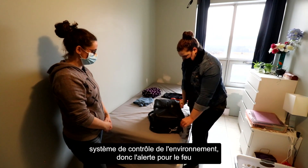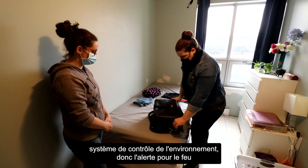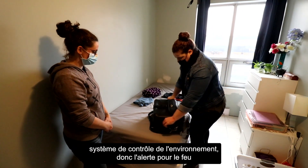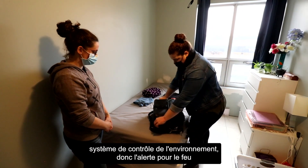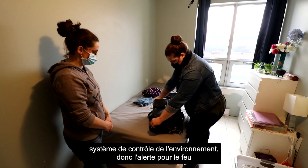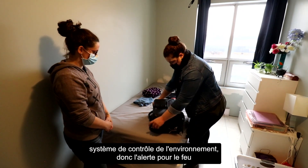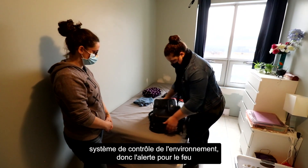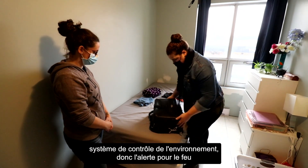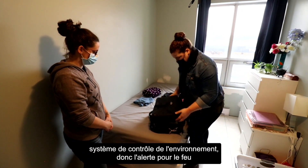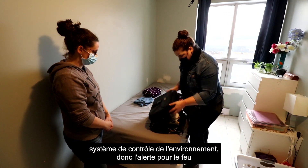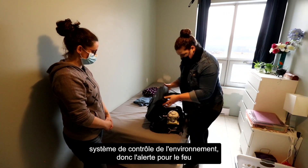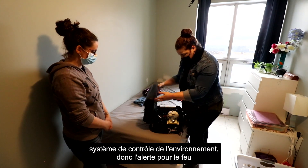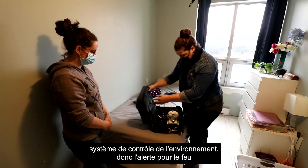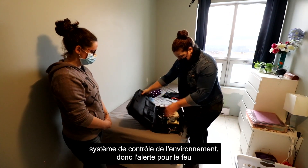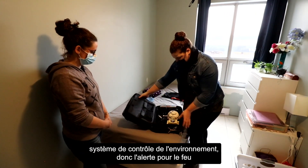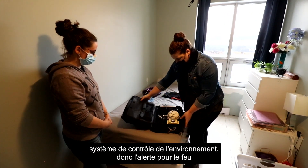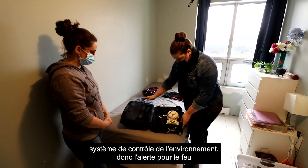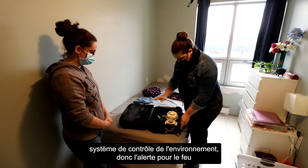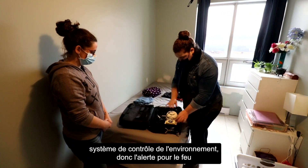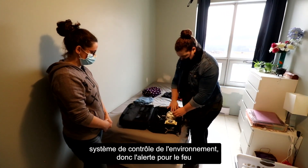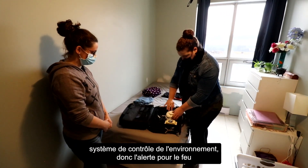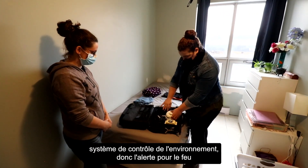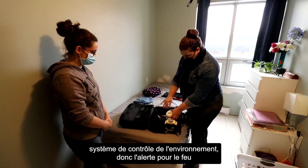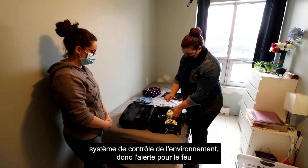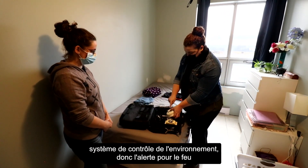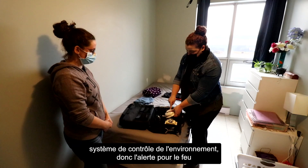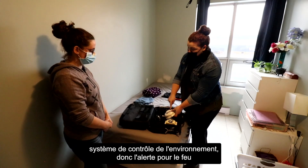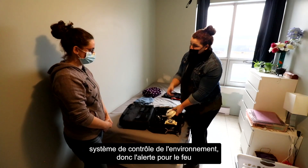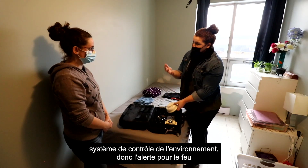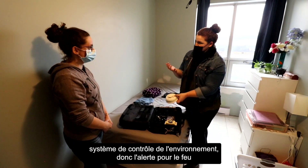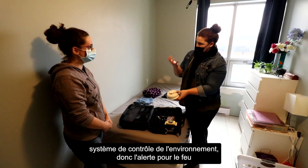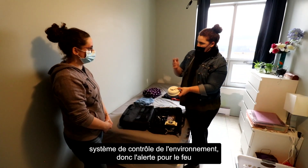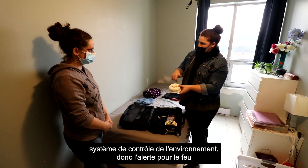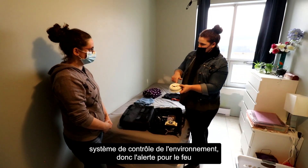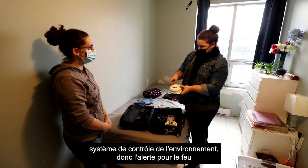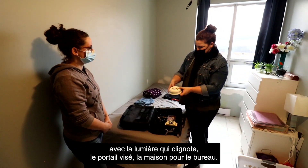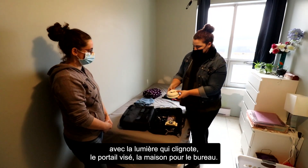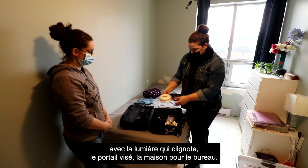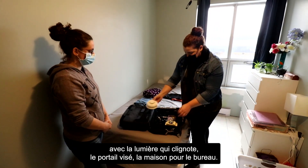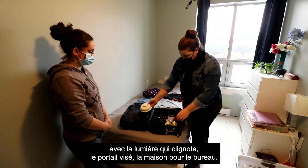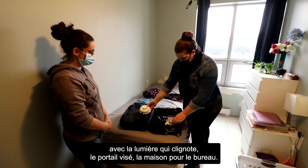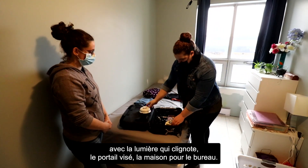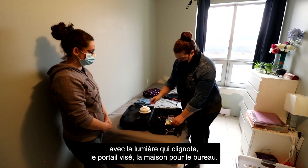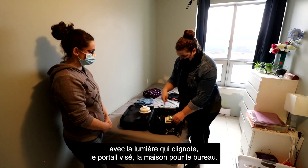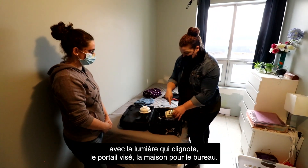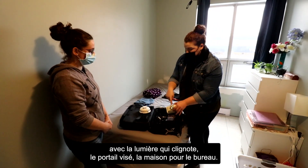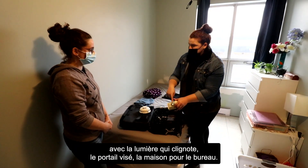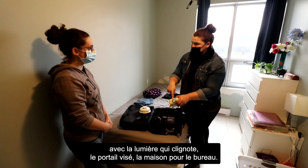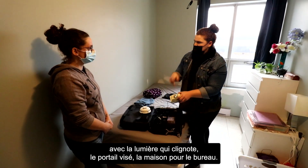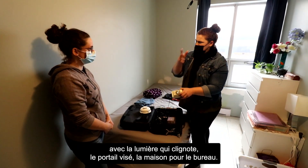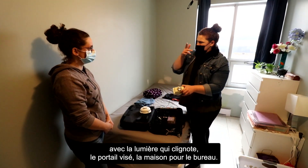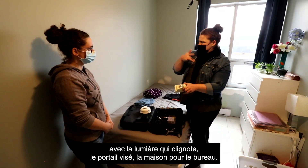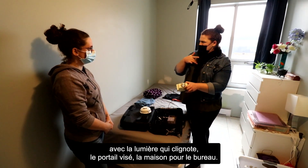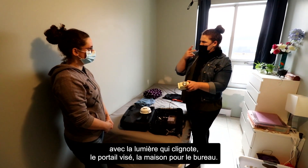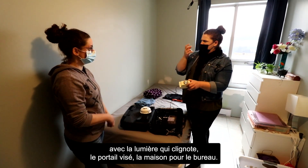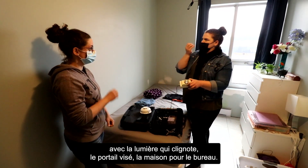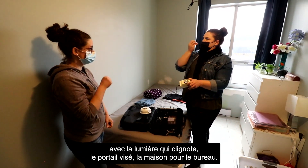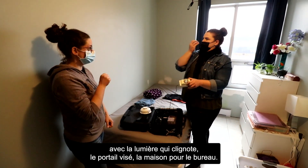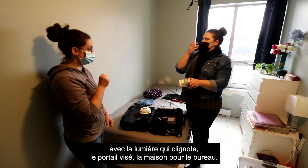il y a le système de contrôle de l'environnement. Donc, l'alerte pour le feu avec la lumière là, qui clignote là, pour t'aviser. Je la mets ici